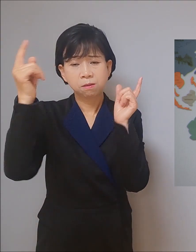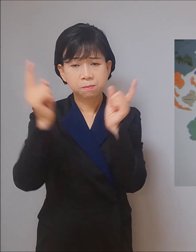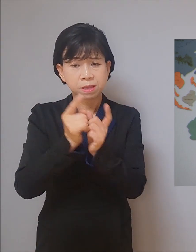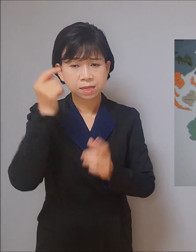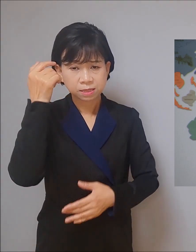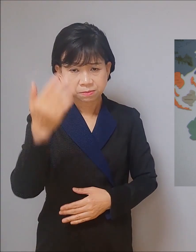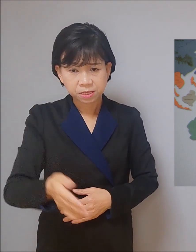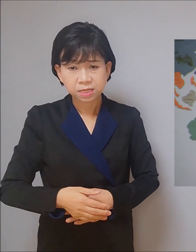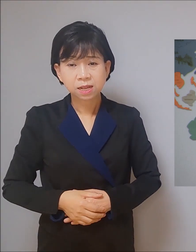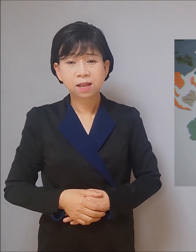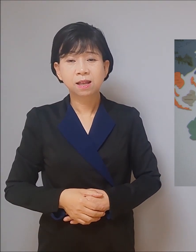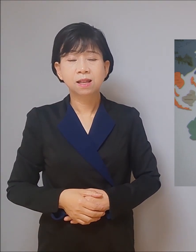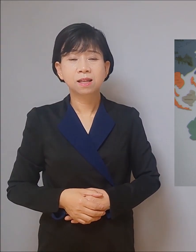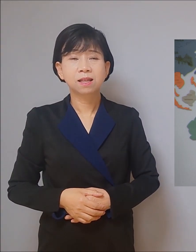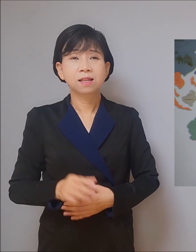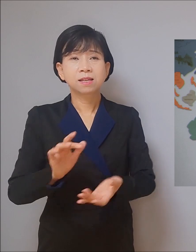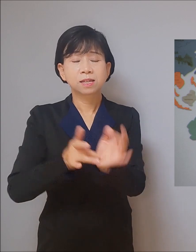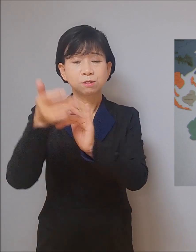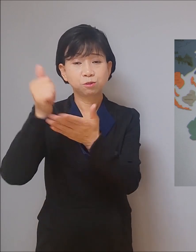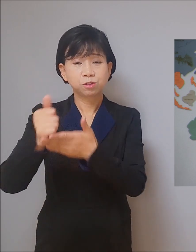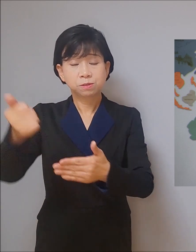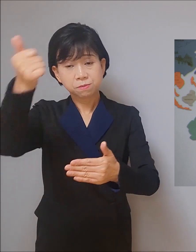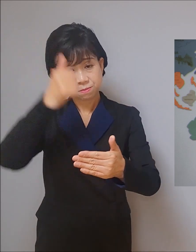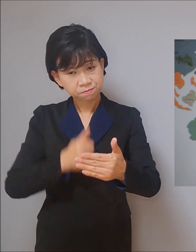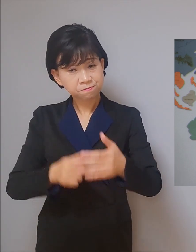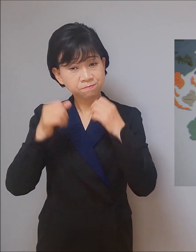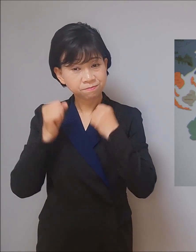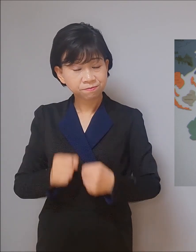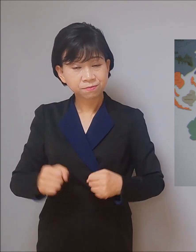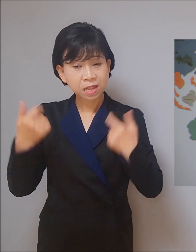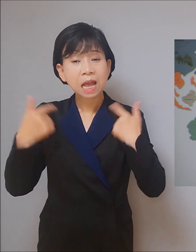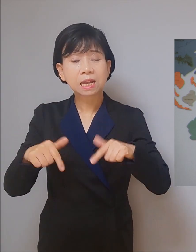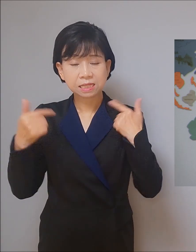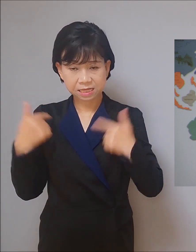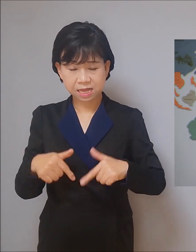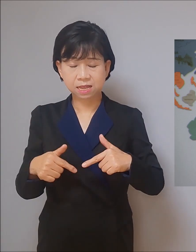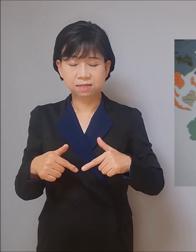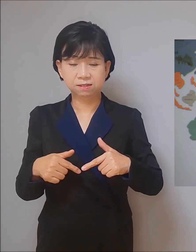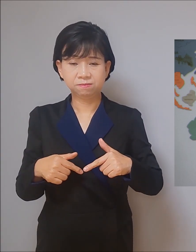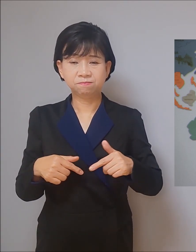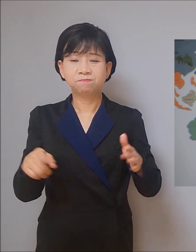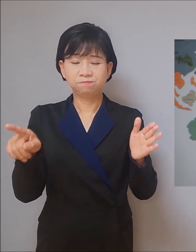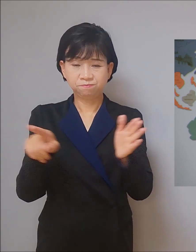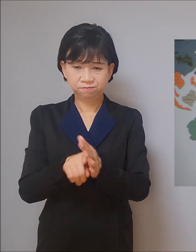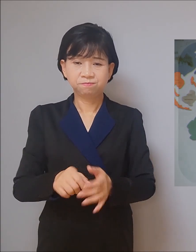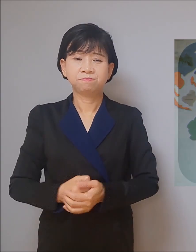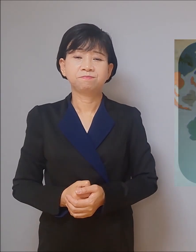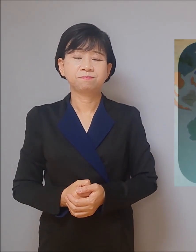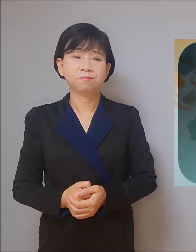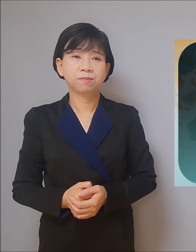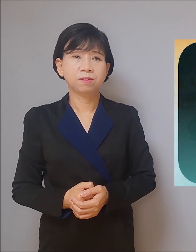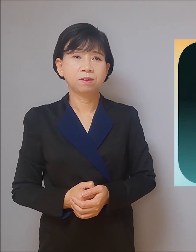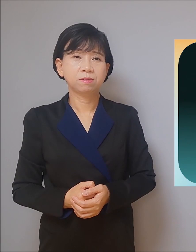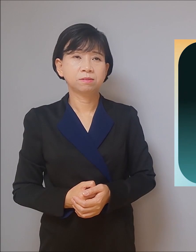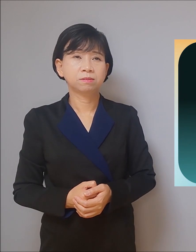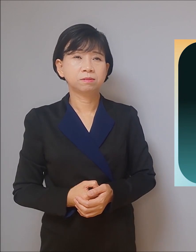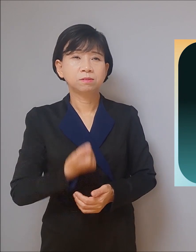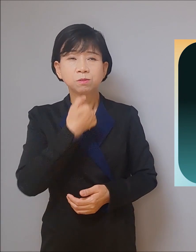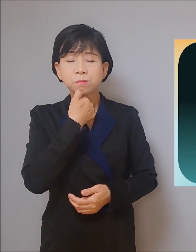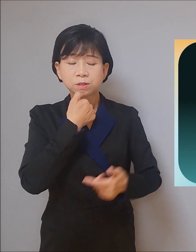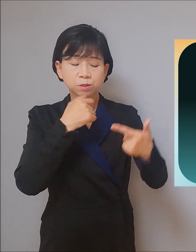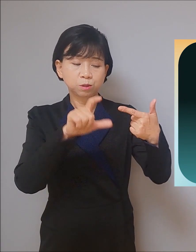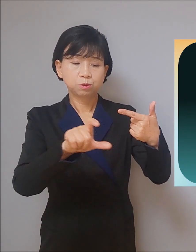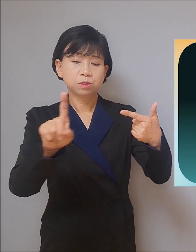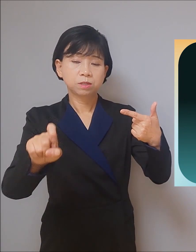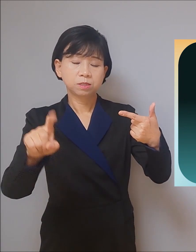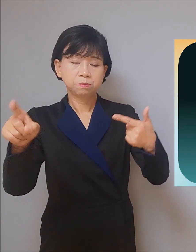만나셨습니까? 그 예수님이 내 안에 항상 계시는 줄 믿습니다. 로마서 6장 11절에서 말씀합니다.